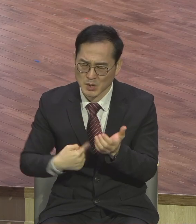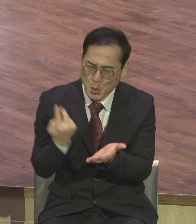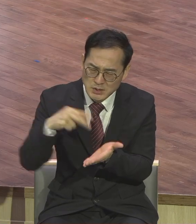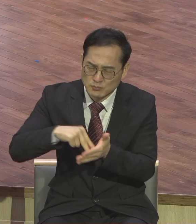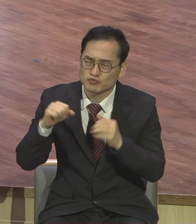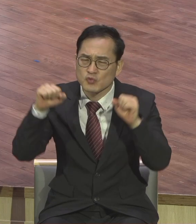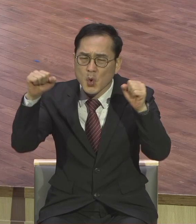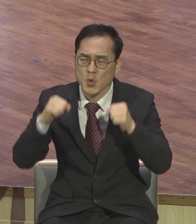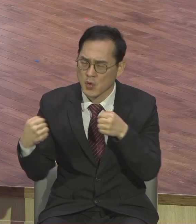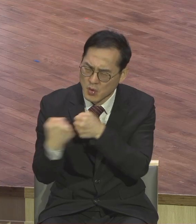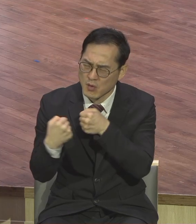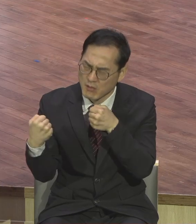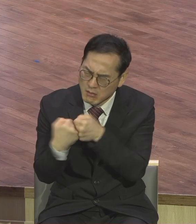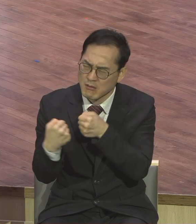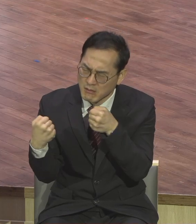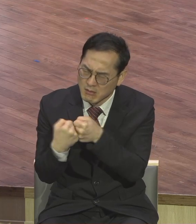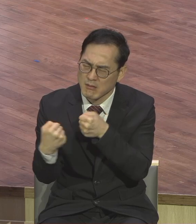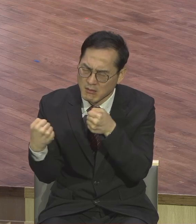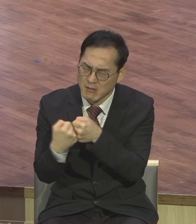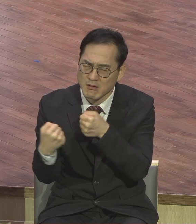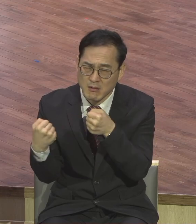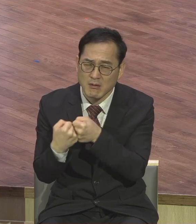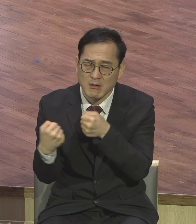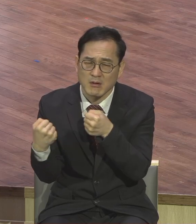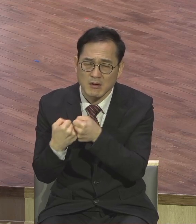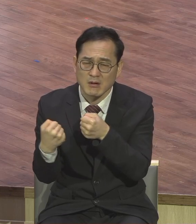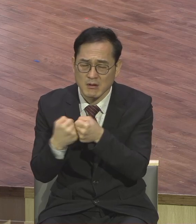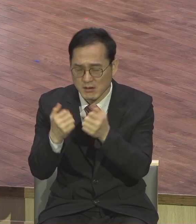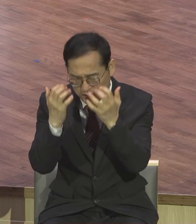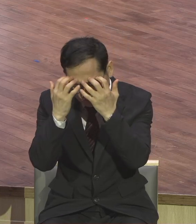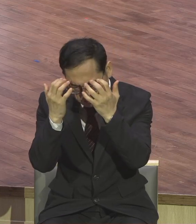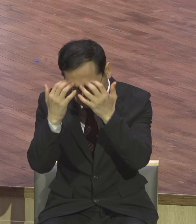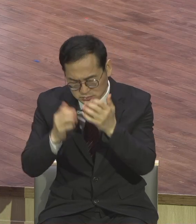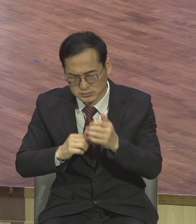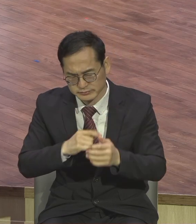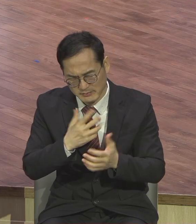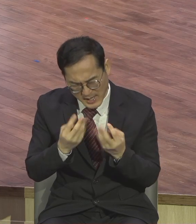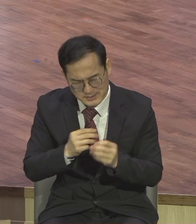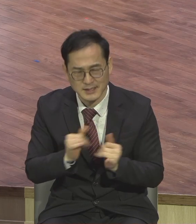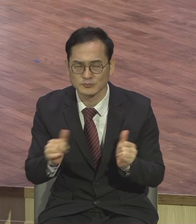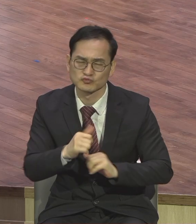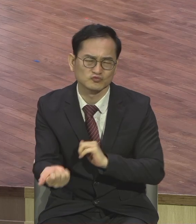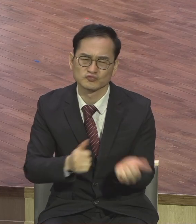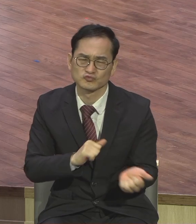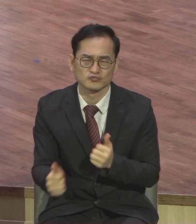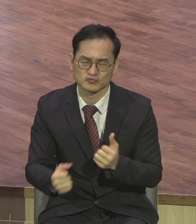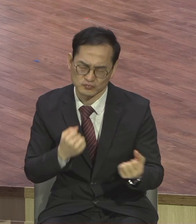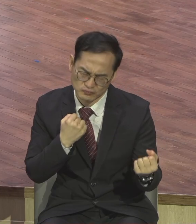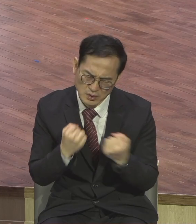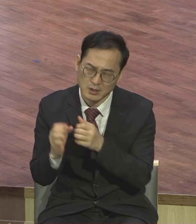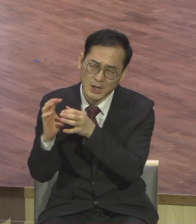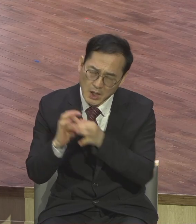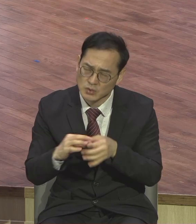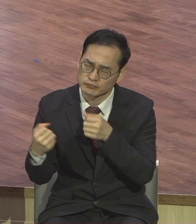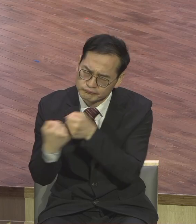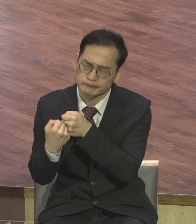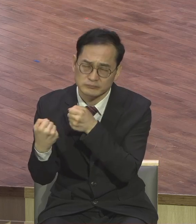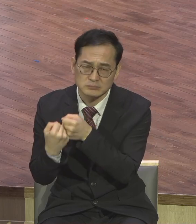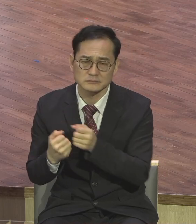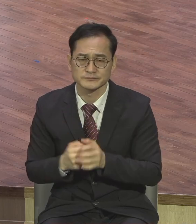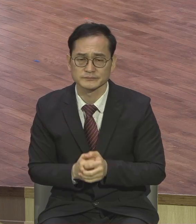전쟁을 치르면서 해방과 자유를 얻기 위해서 엄청난 희생을 치루었습니다.